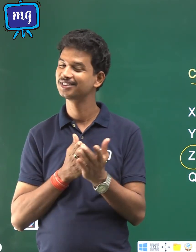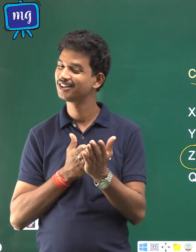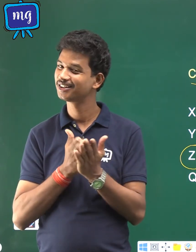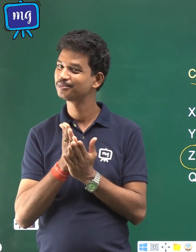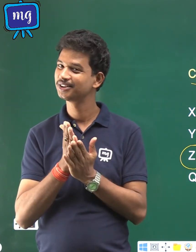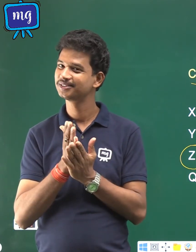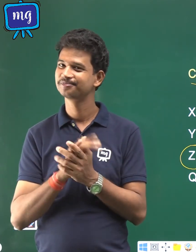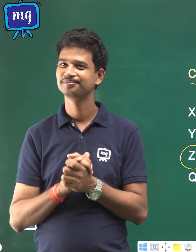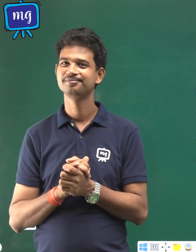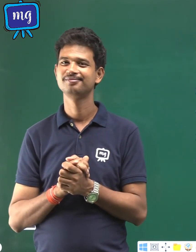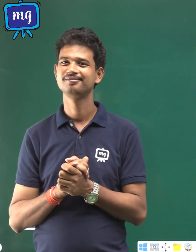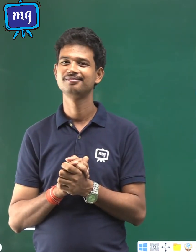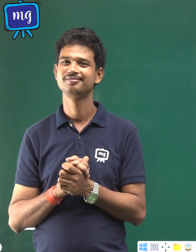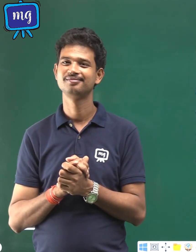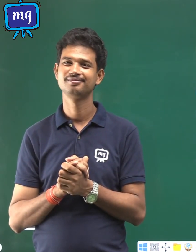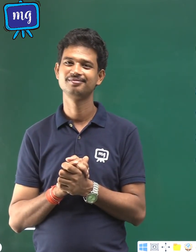चलें।